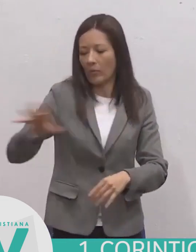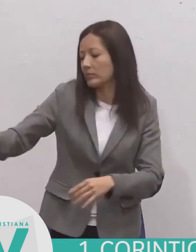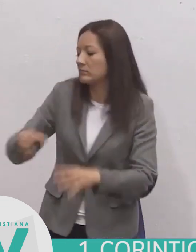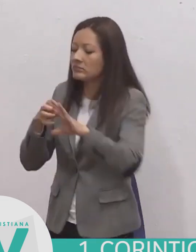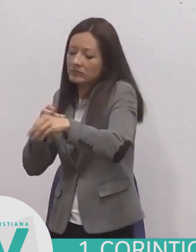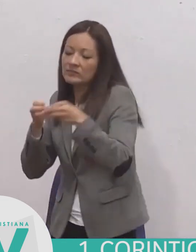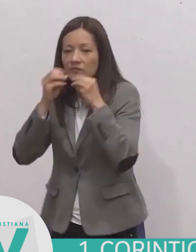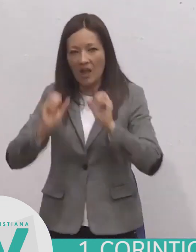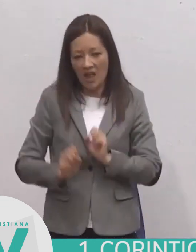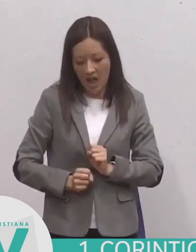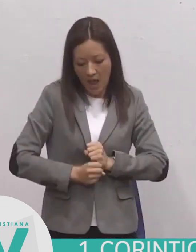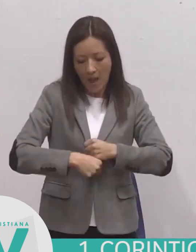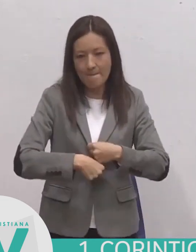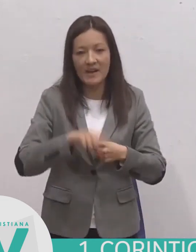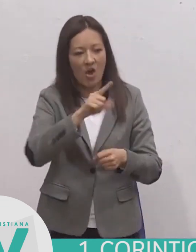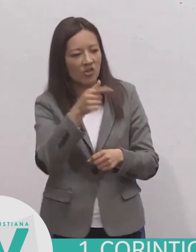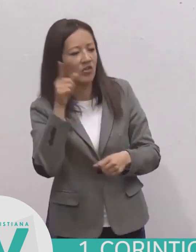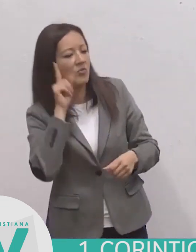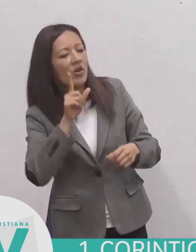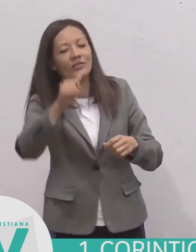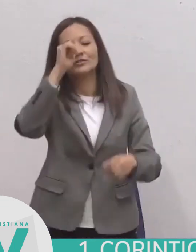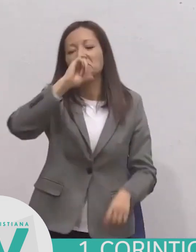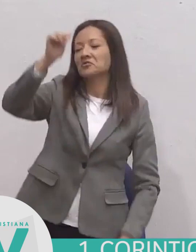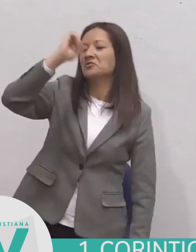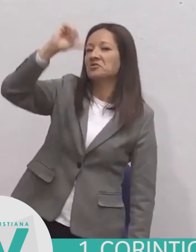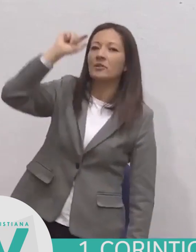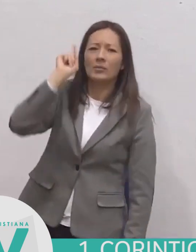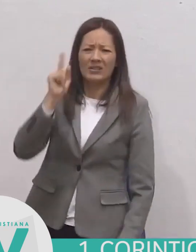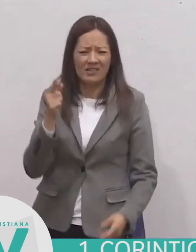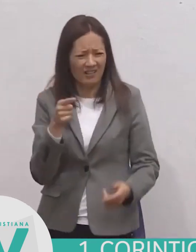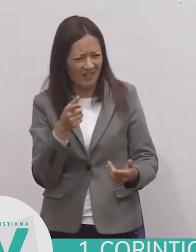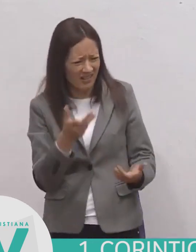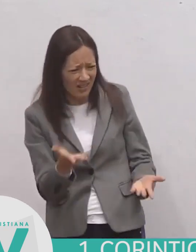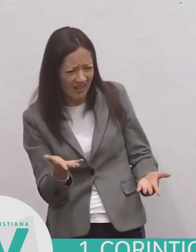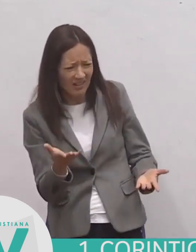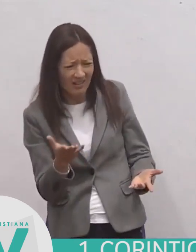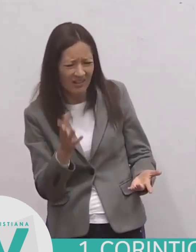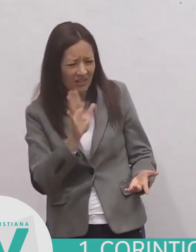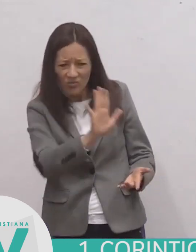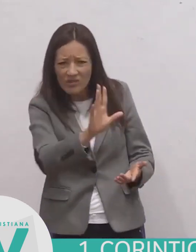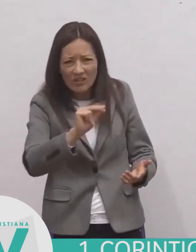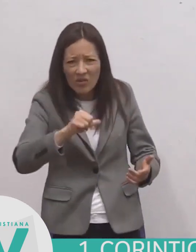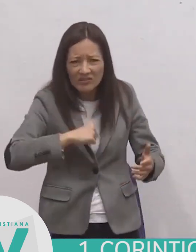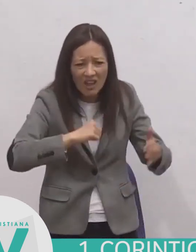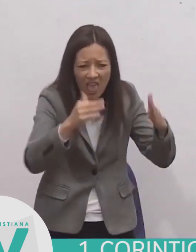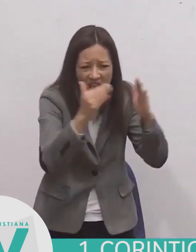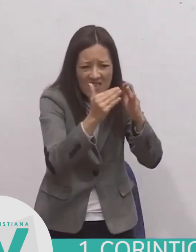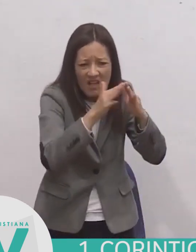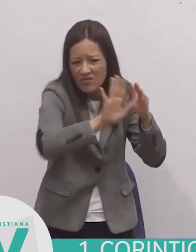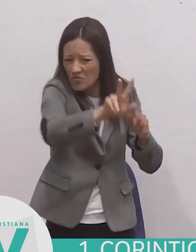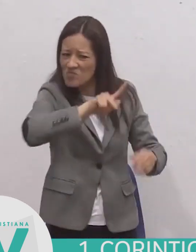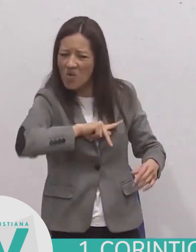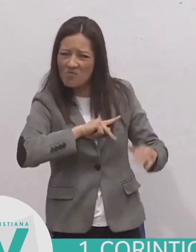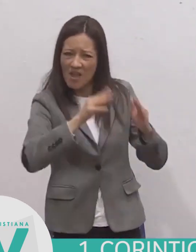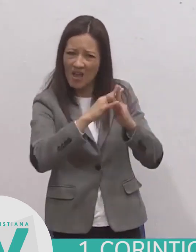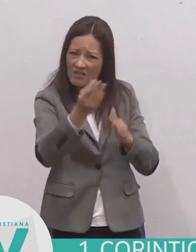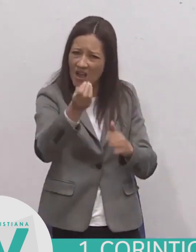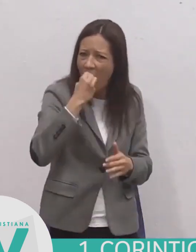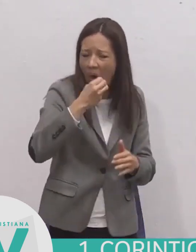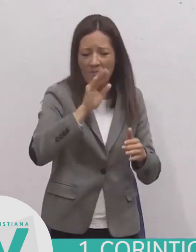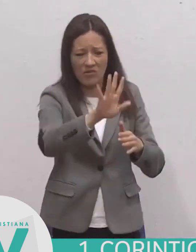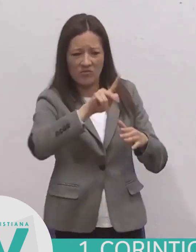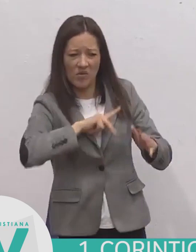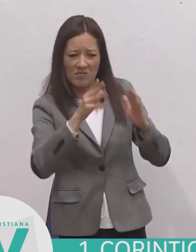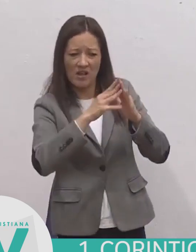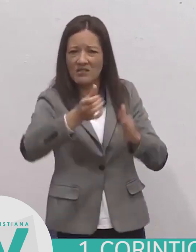unos tienen hambre y otros se embriagan. Pues qué, ¿no tenéis casa en la que coman y beban? ¿O menosprecian